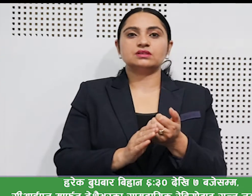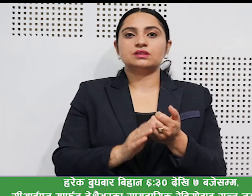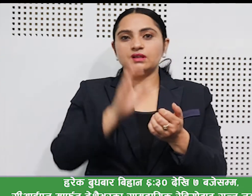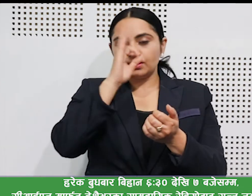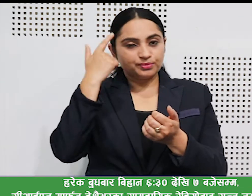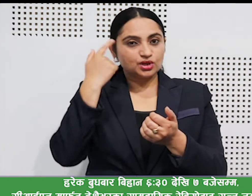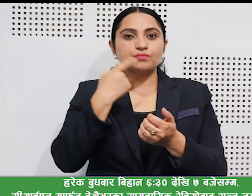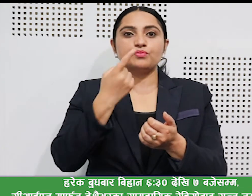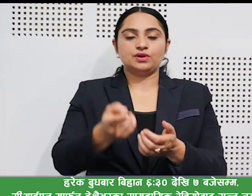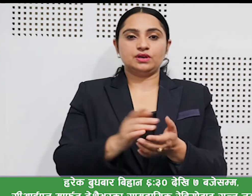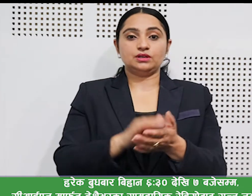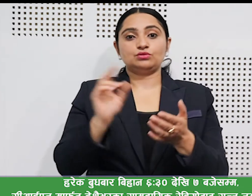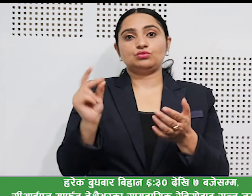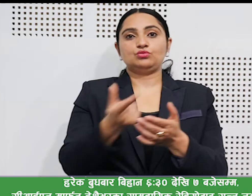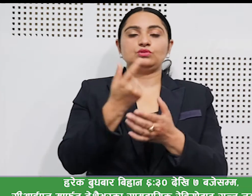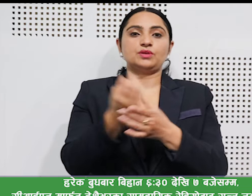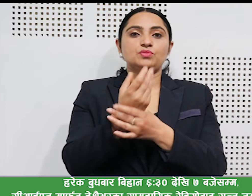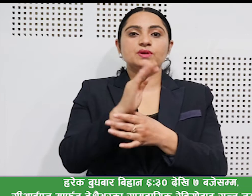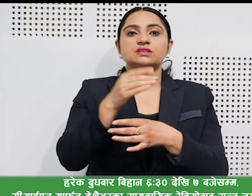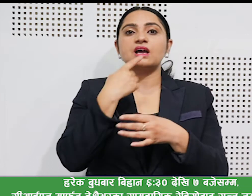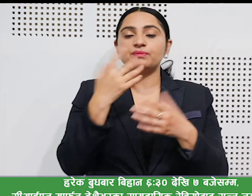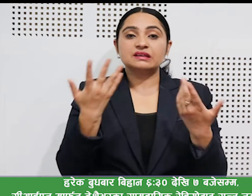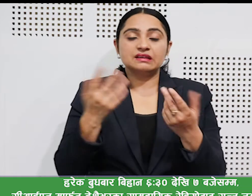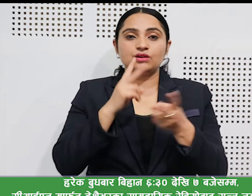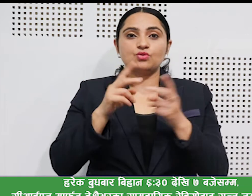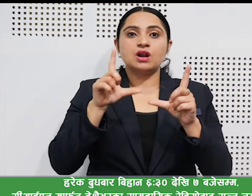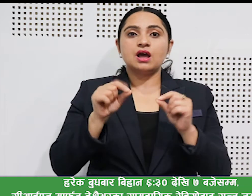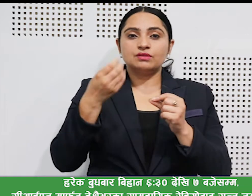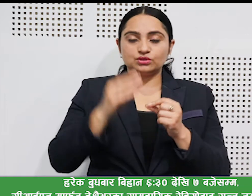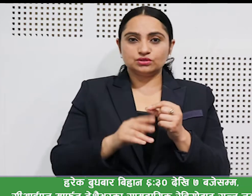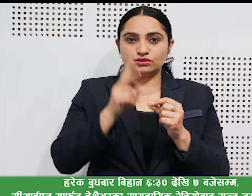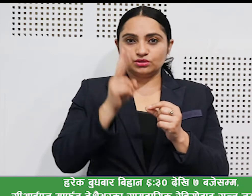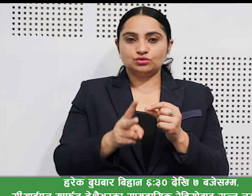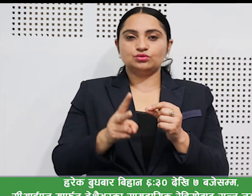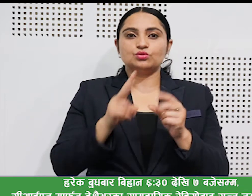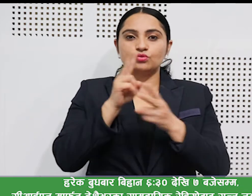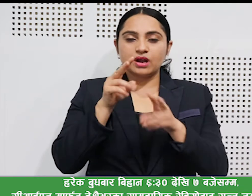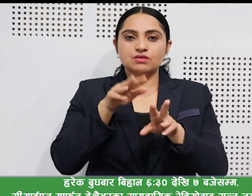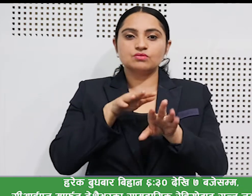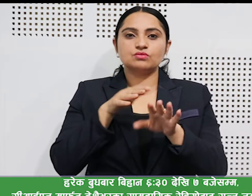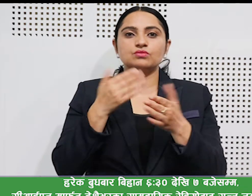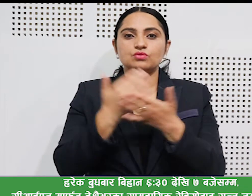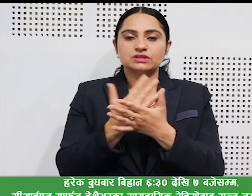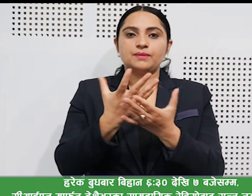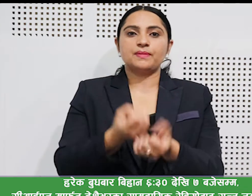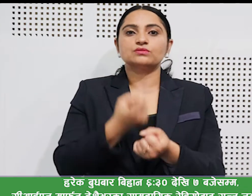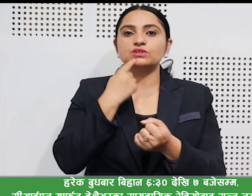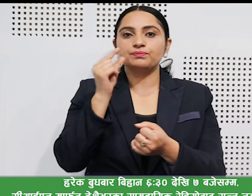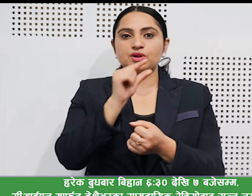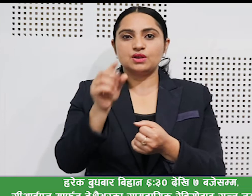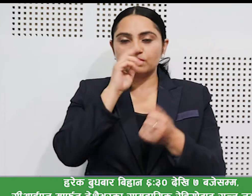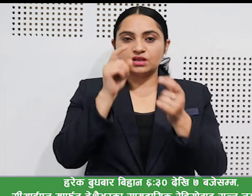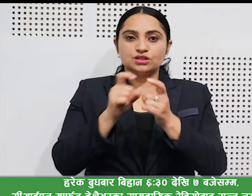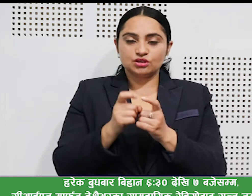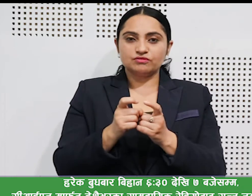भनाई। तत्काल विपद आइलाग्यो भने के चिजको आवश्यकता पर्न चाहिँ जान्छ र त्यो चिजहरू कसरी उपलब्ध हुन्छ भन्ने कुराहरूको बारेमा चाहिँ छलफल